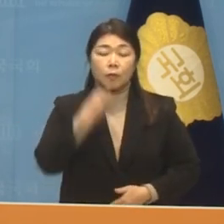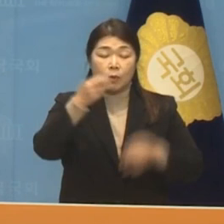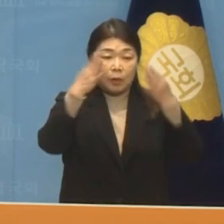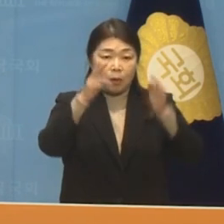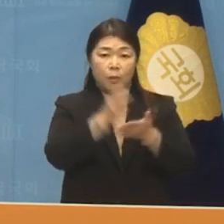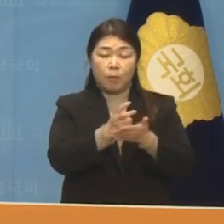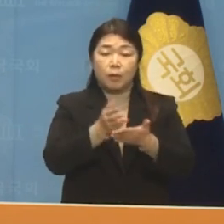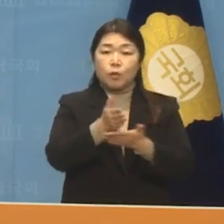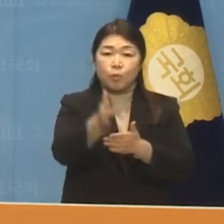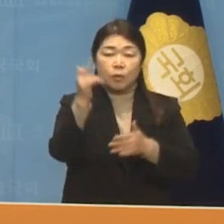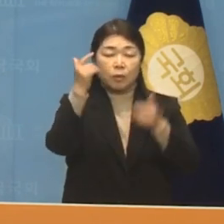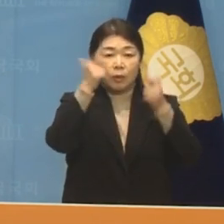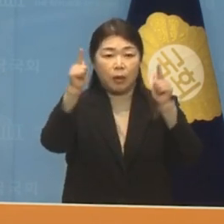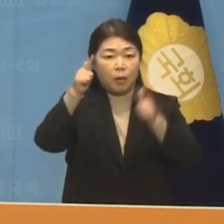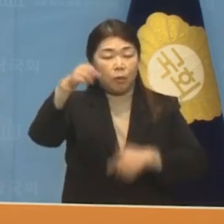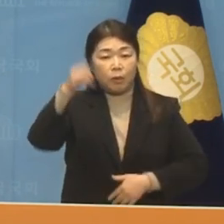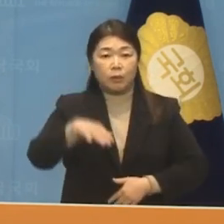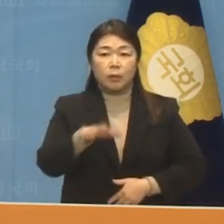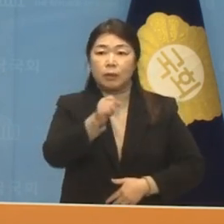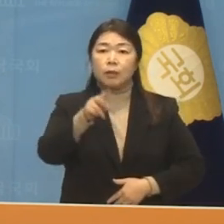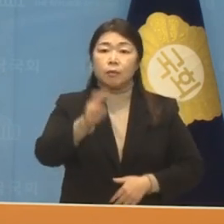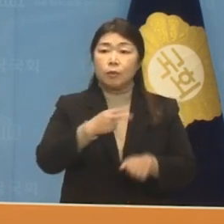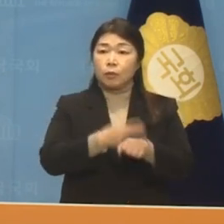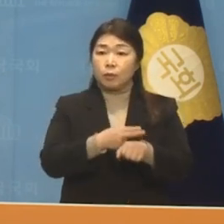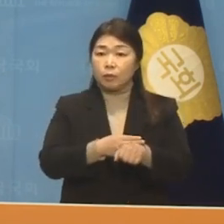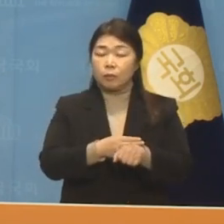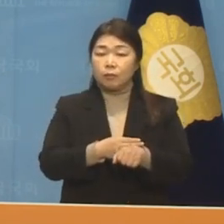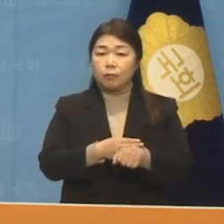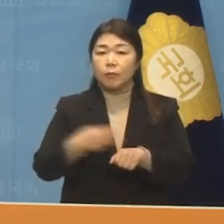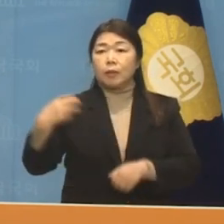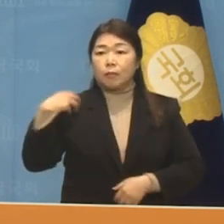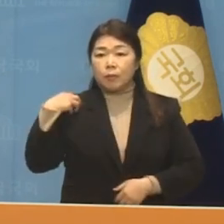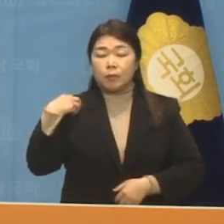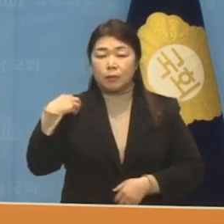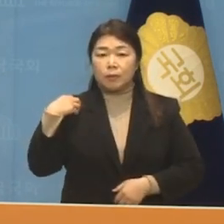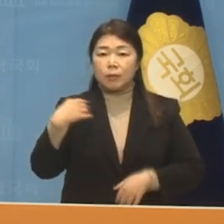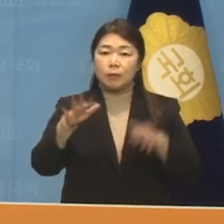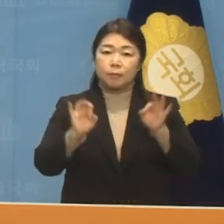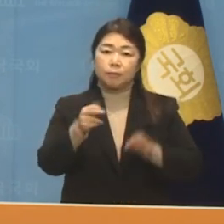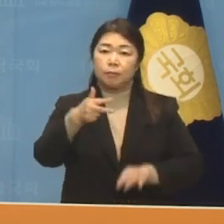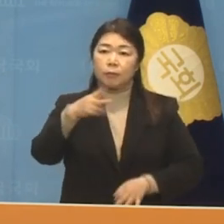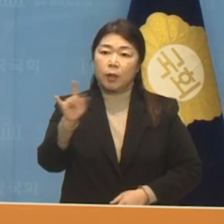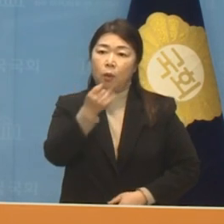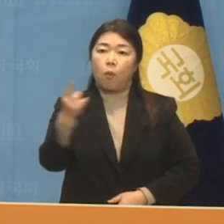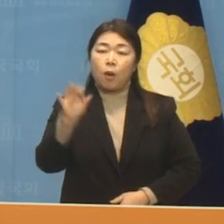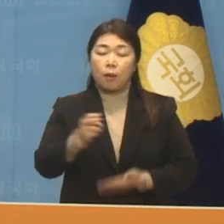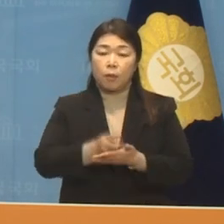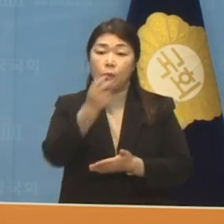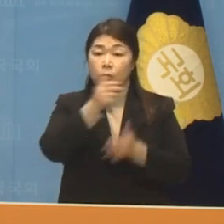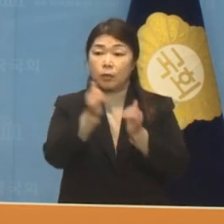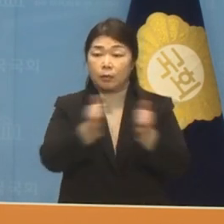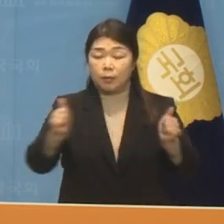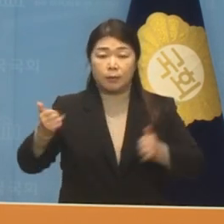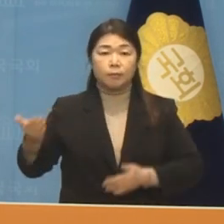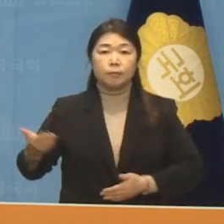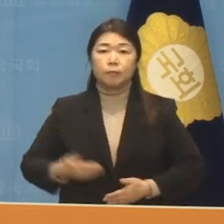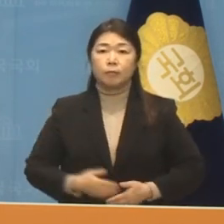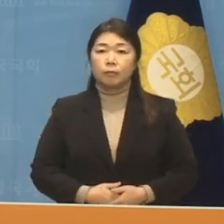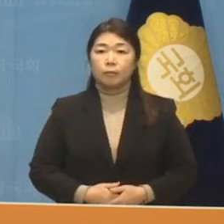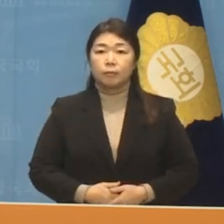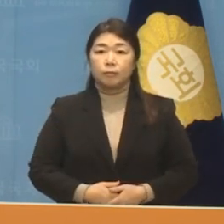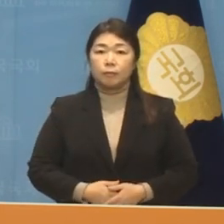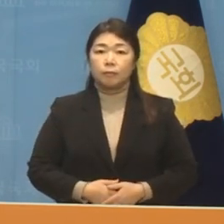서울대학교 법학전문대학원 임상 교수를 맡고 계신 김재왕 변호사님 참석하셨습니다.